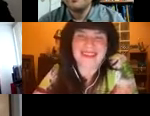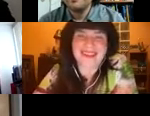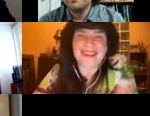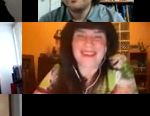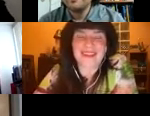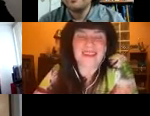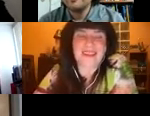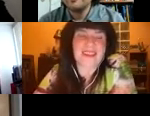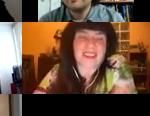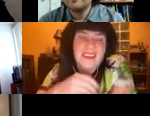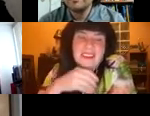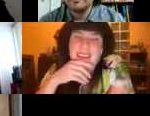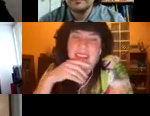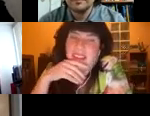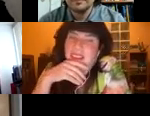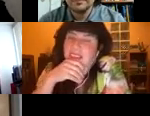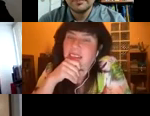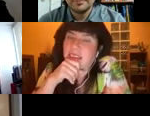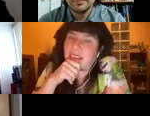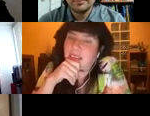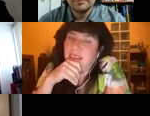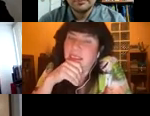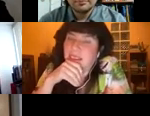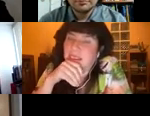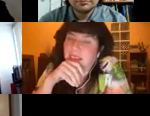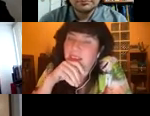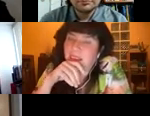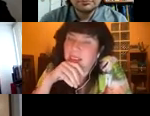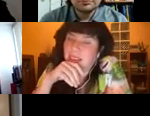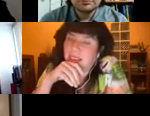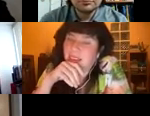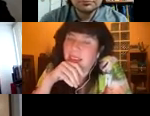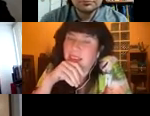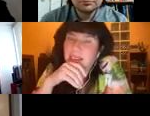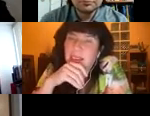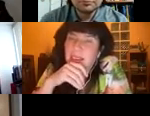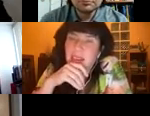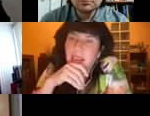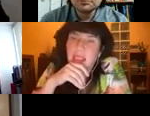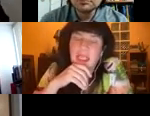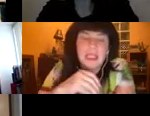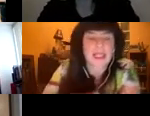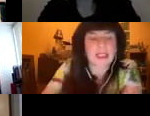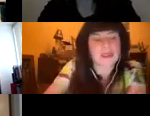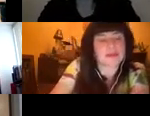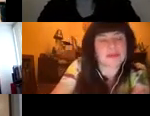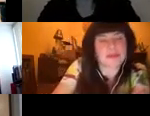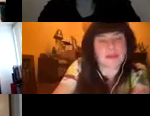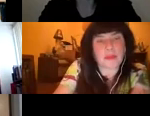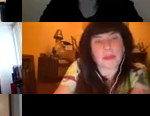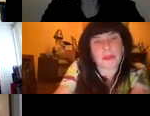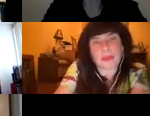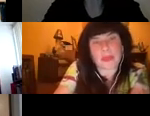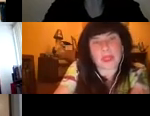Bueno, primero, cuando hicimos la incorporación de los participantes, sobre todo lo notamos en la